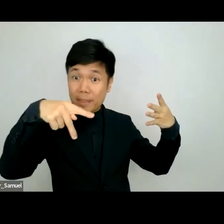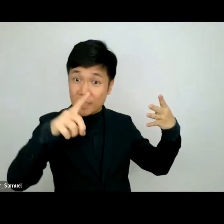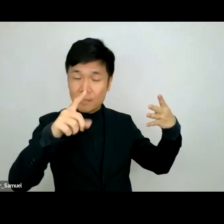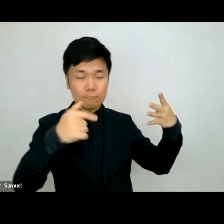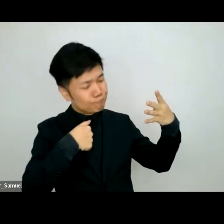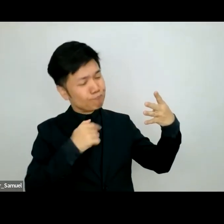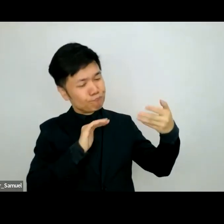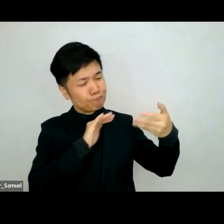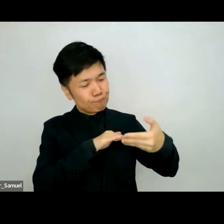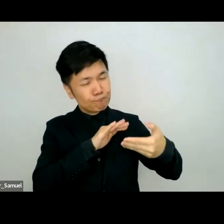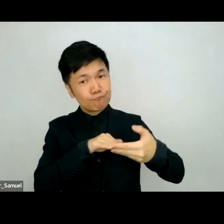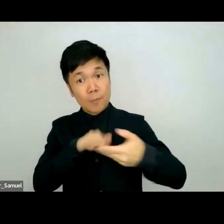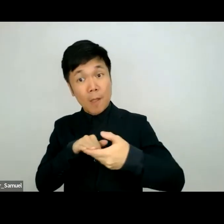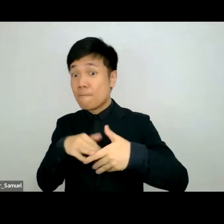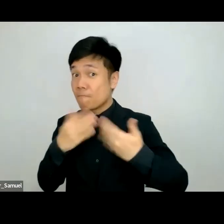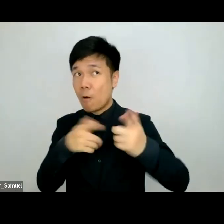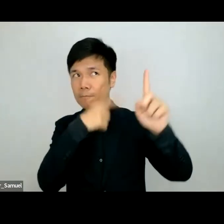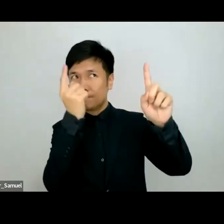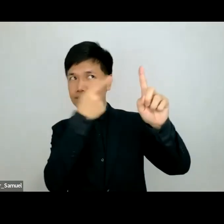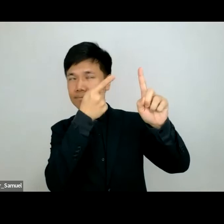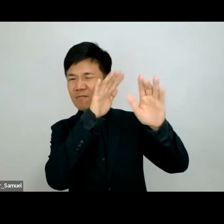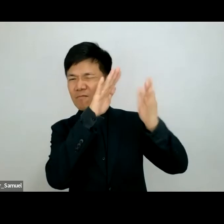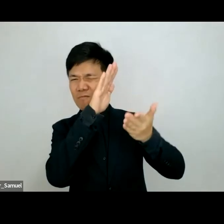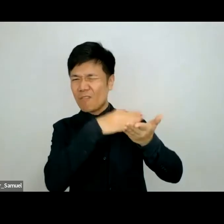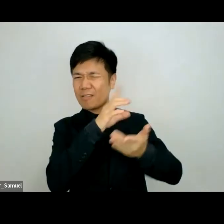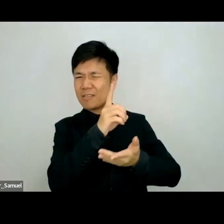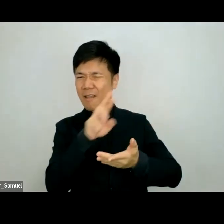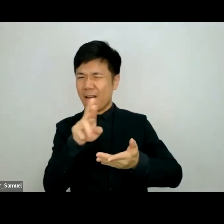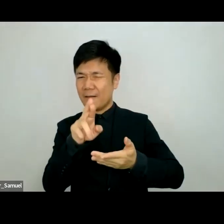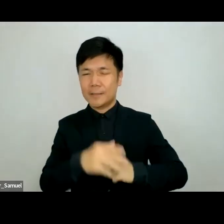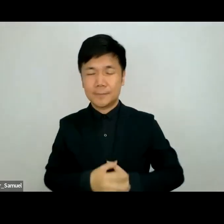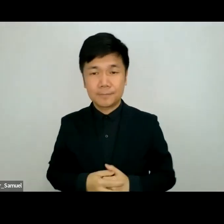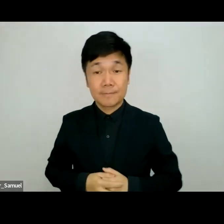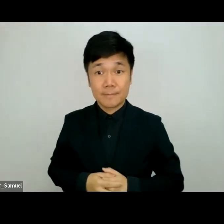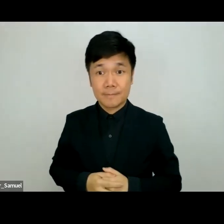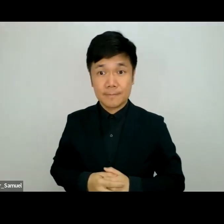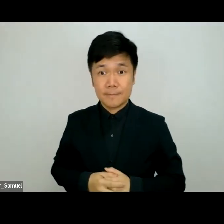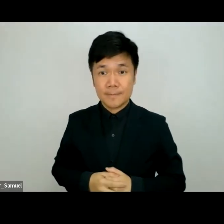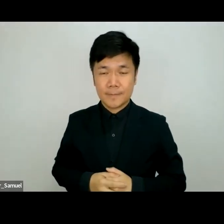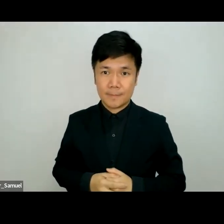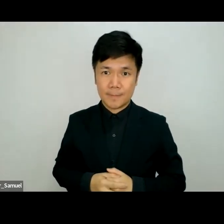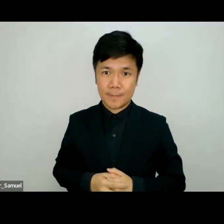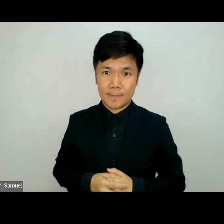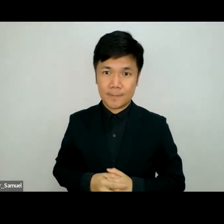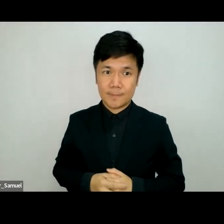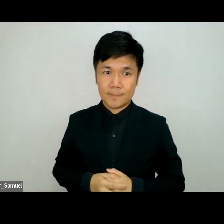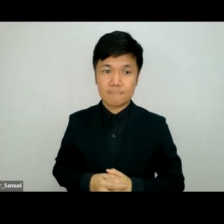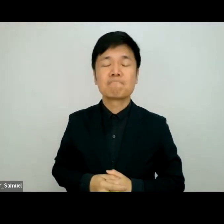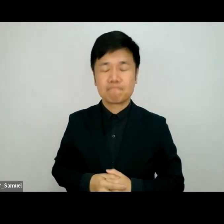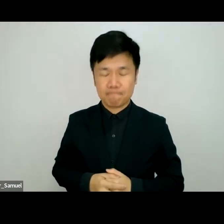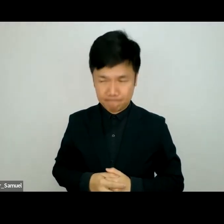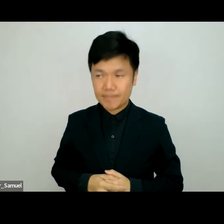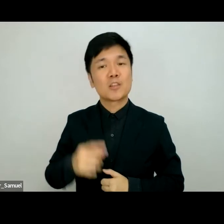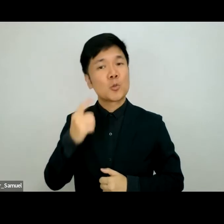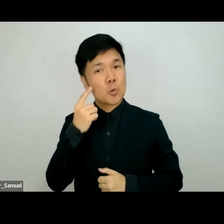les personnes en situation de handicap pour préparer une méthodologie.